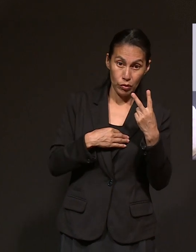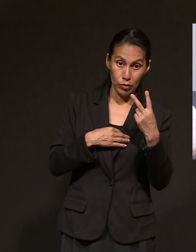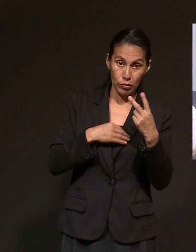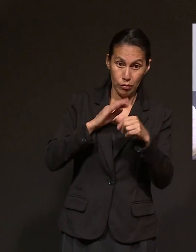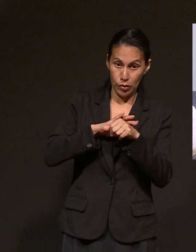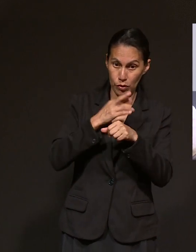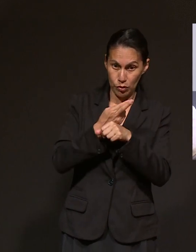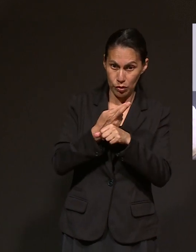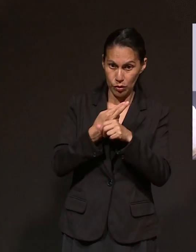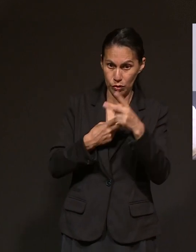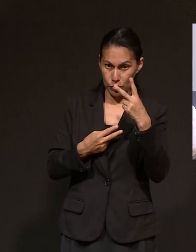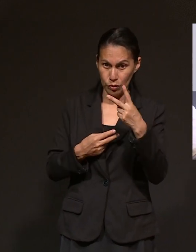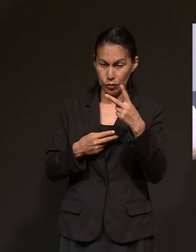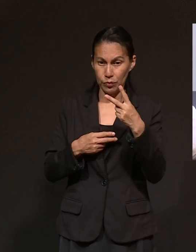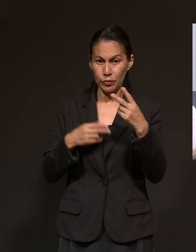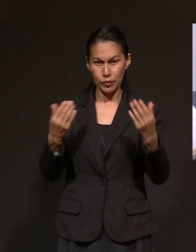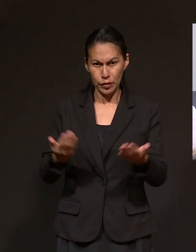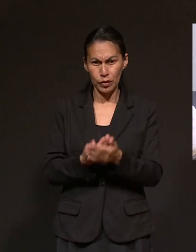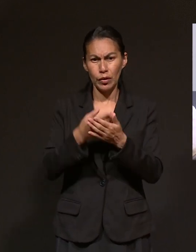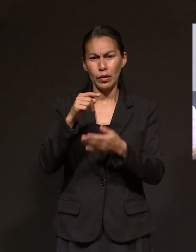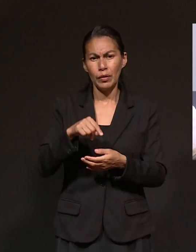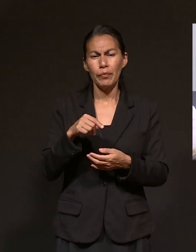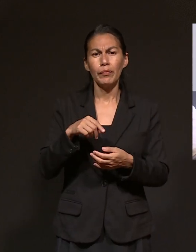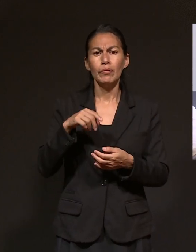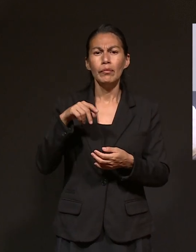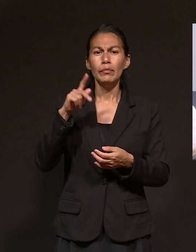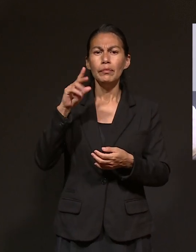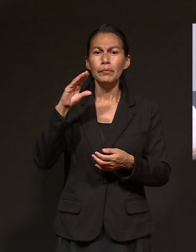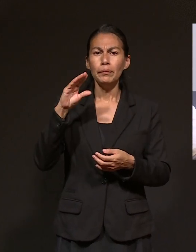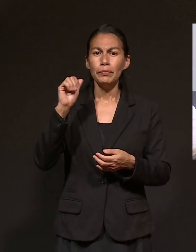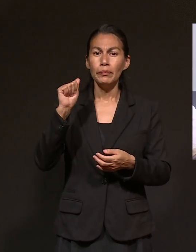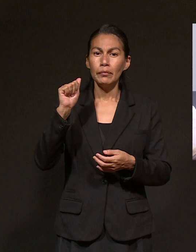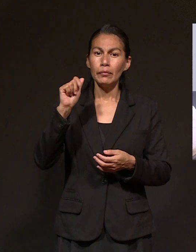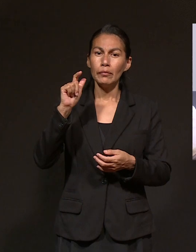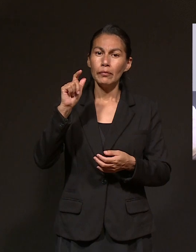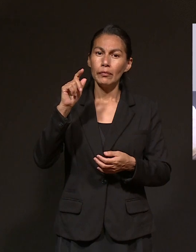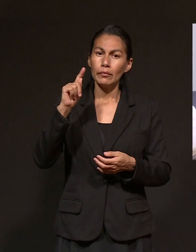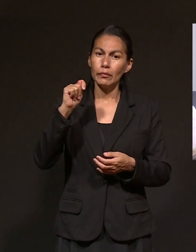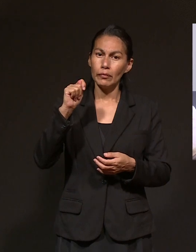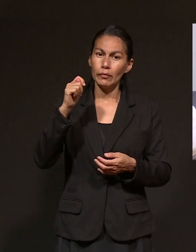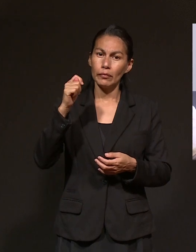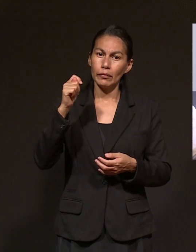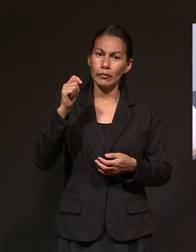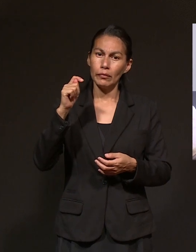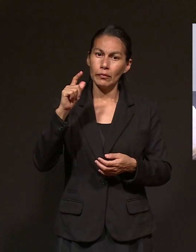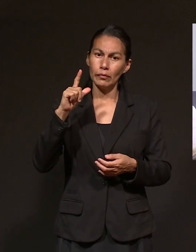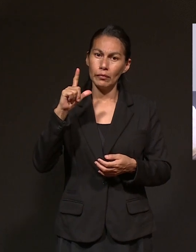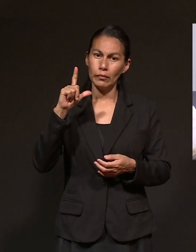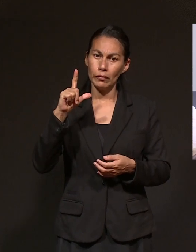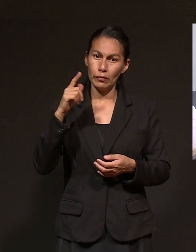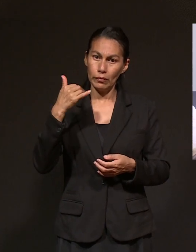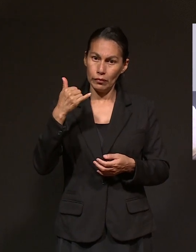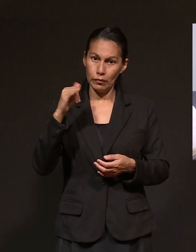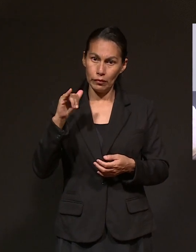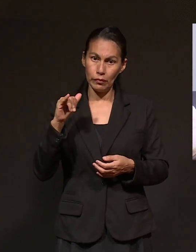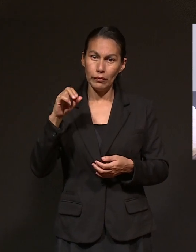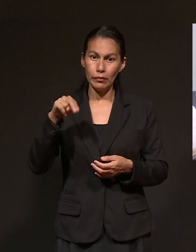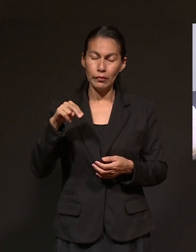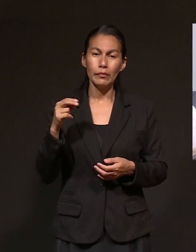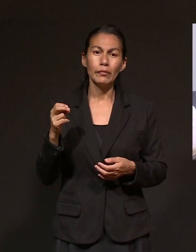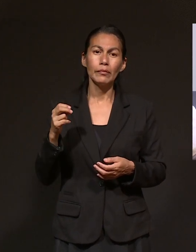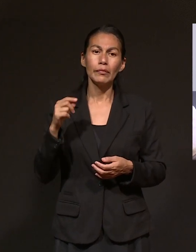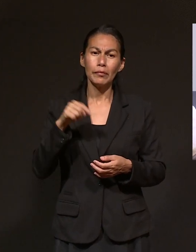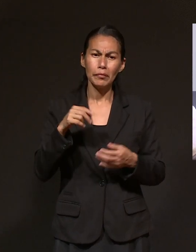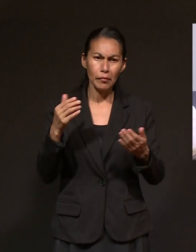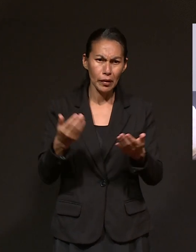Nacieron aquí los dos mayores. Mi hija es Caitlin Joyce. Y mi hijo Oscar Benjamín.